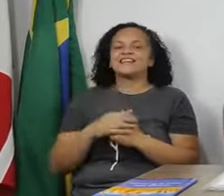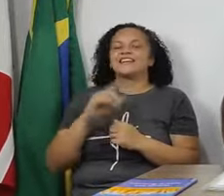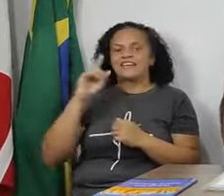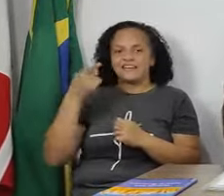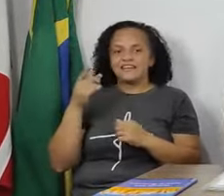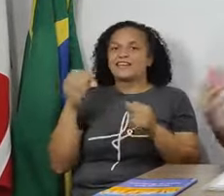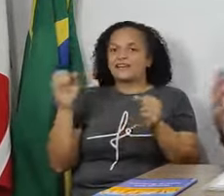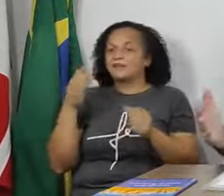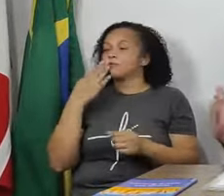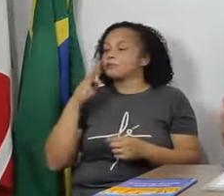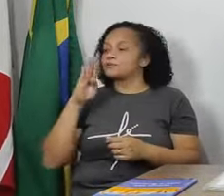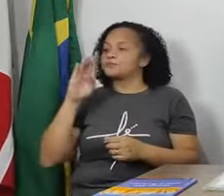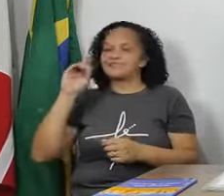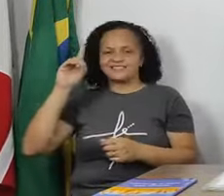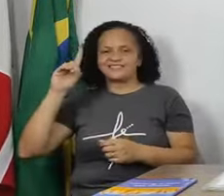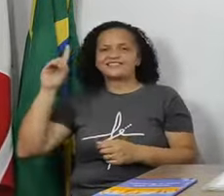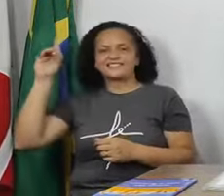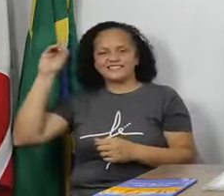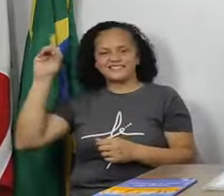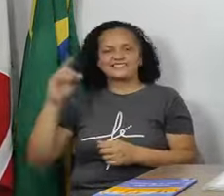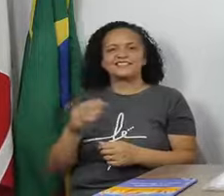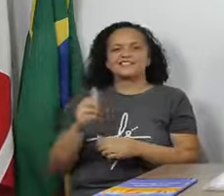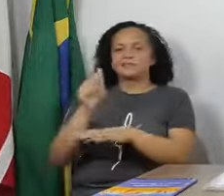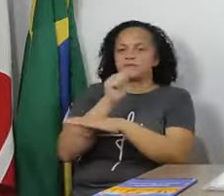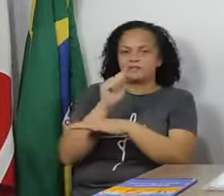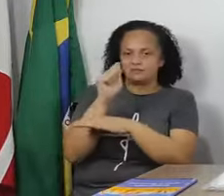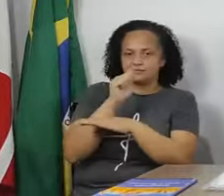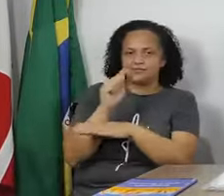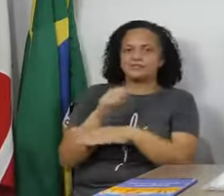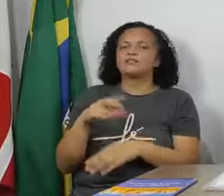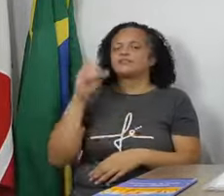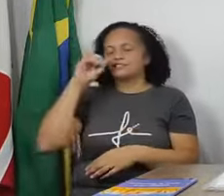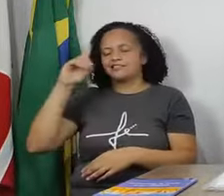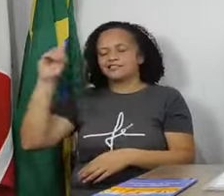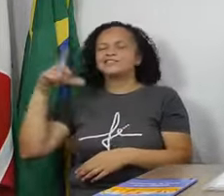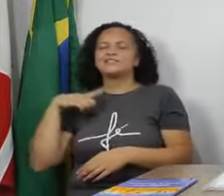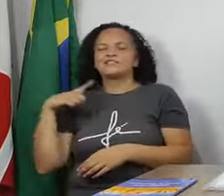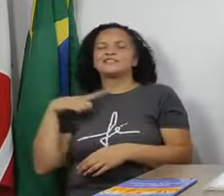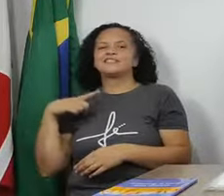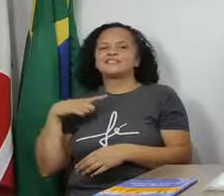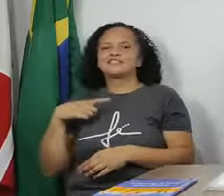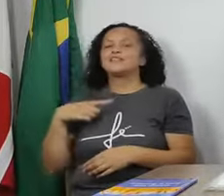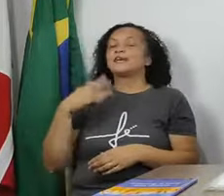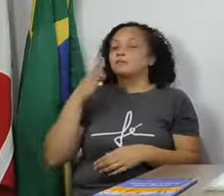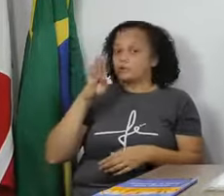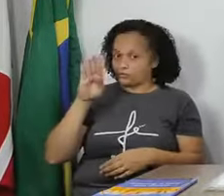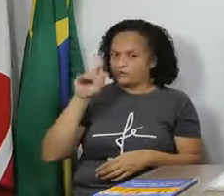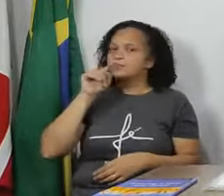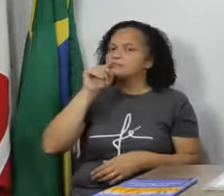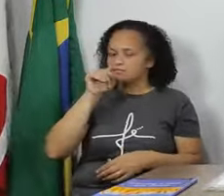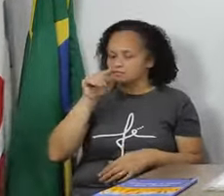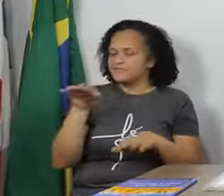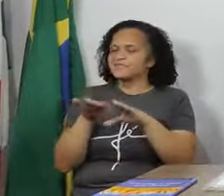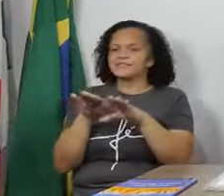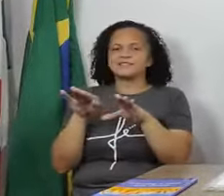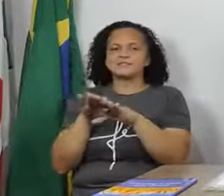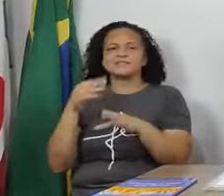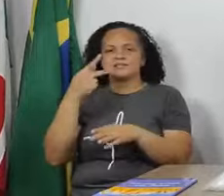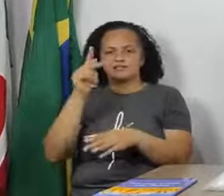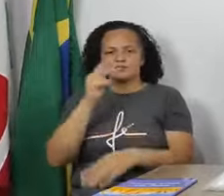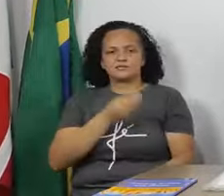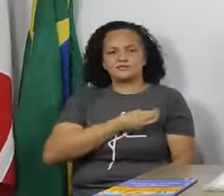os nossos Isaques também. Deus tem o teu Isaac. Deus tem também promessas para cumprir na sua vida,